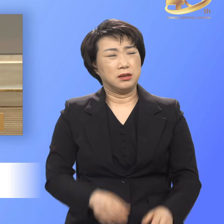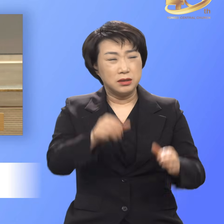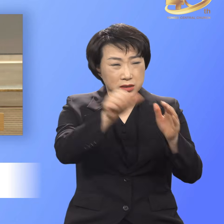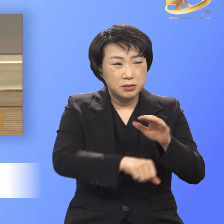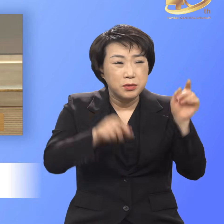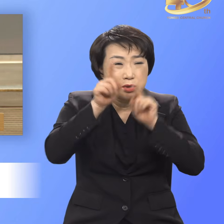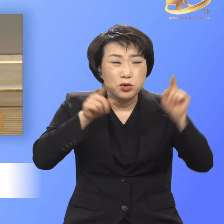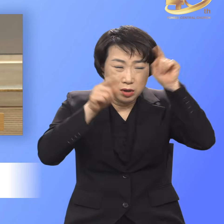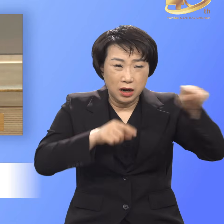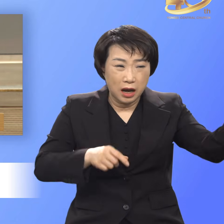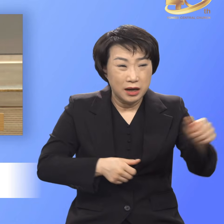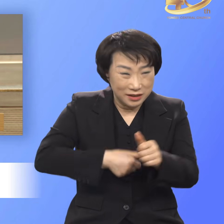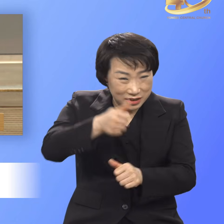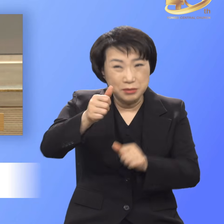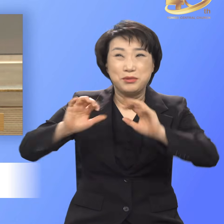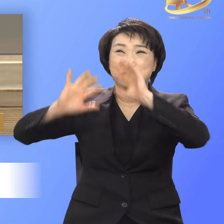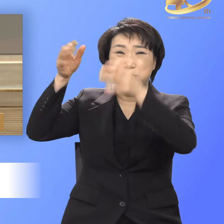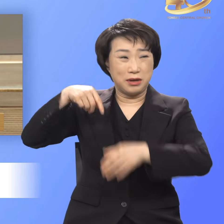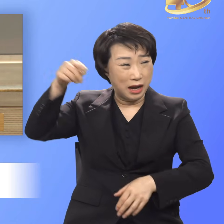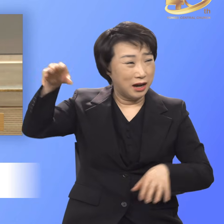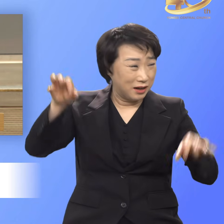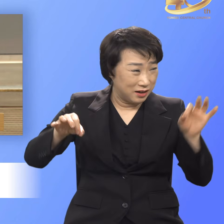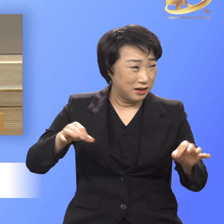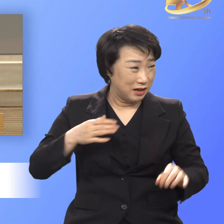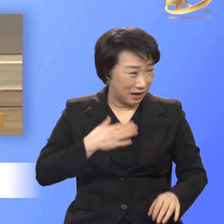지면 지옥이요, 이기면 천국이야.